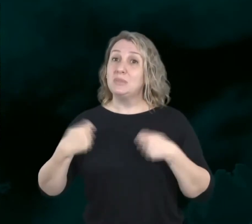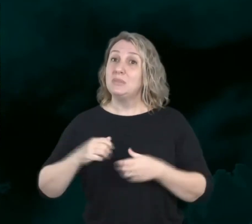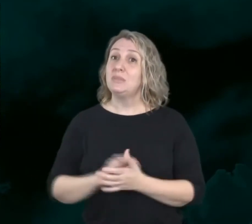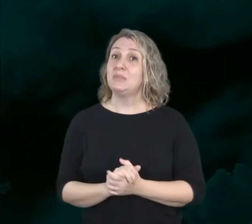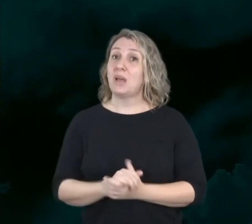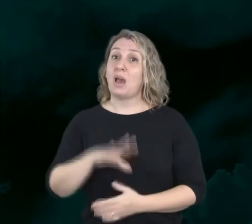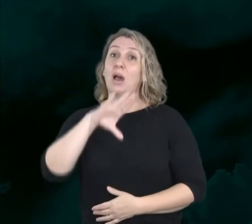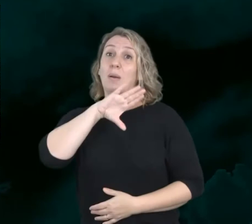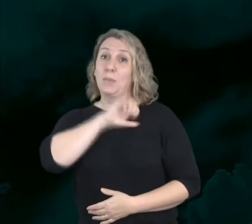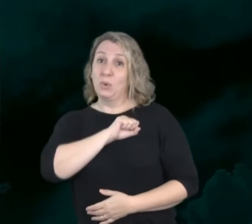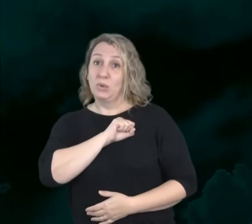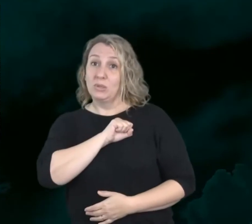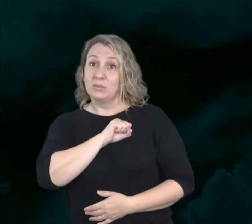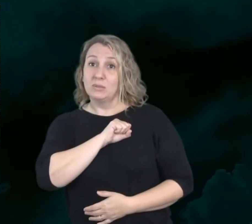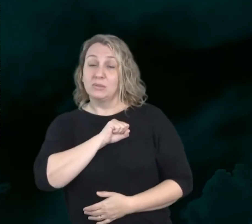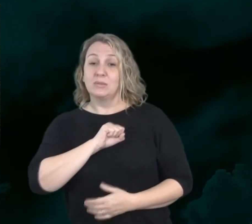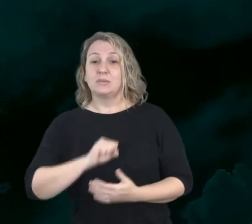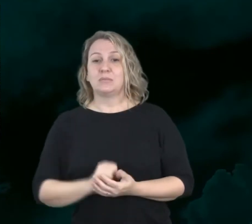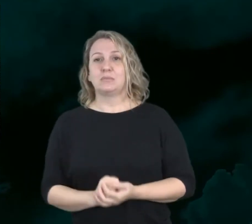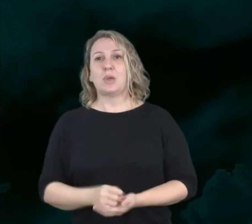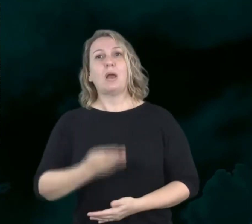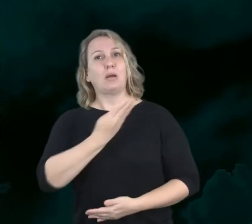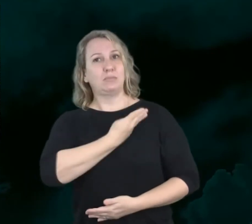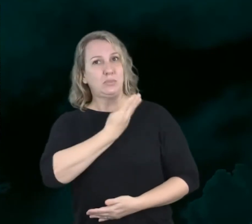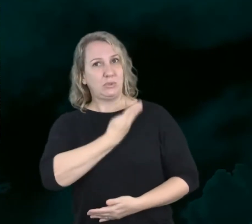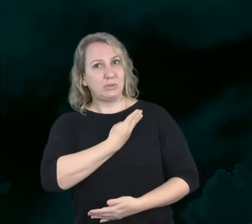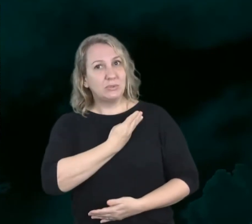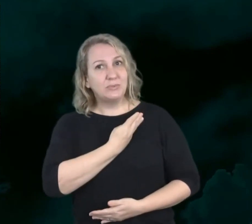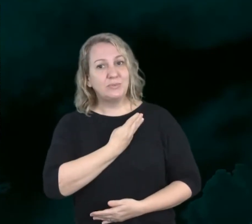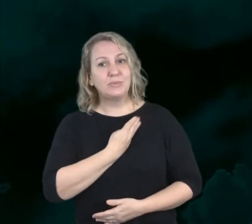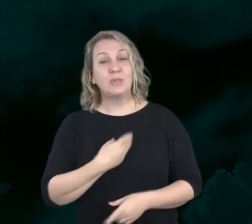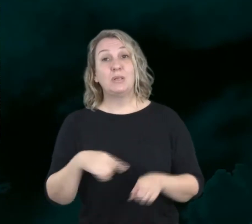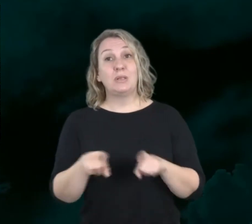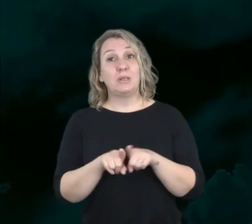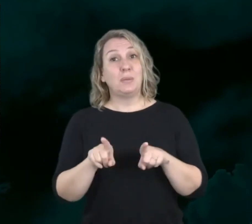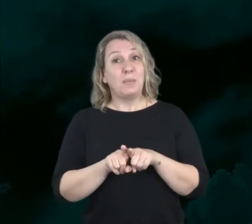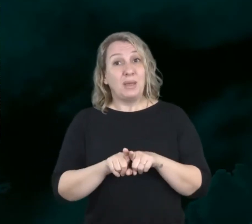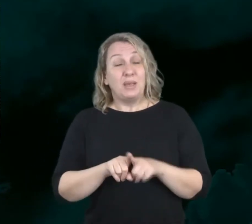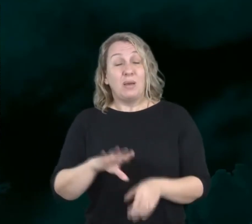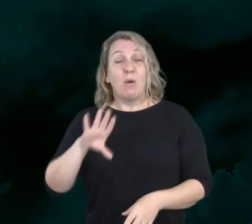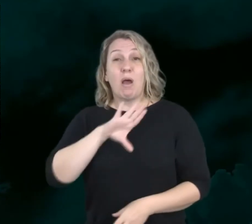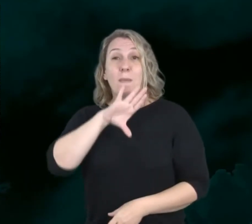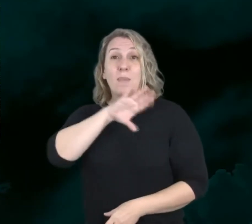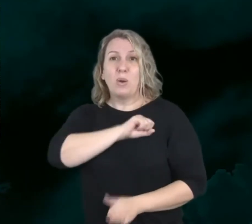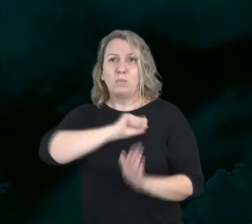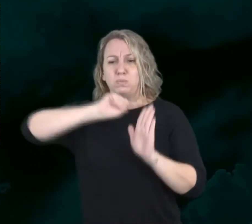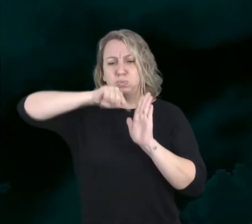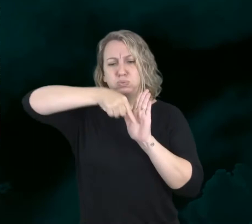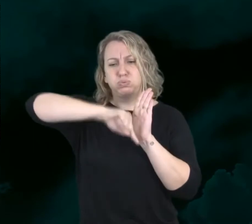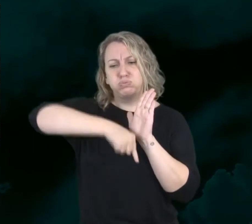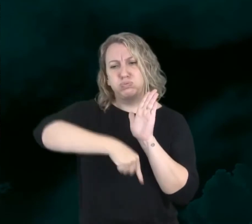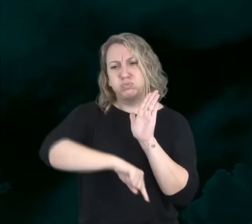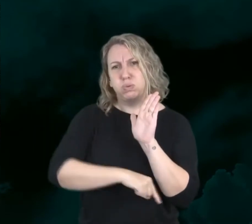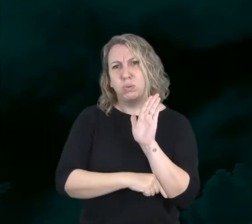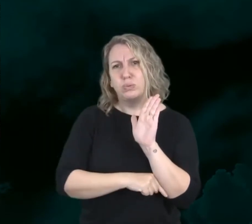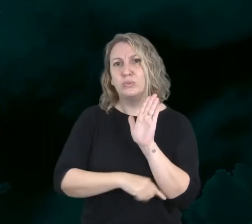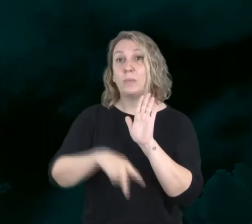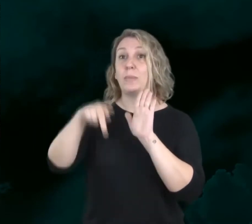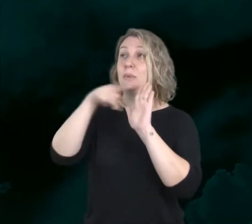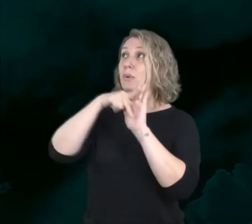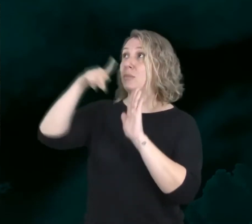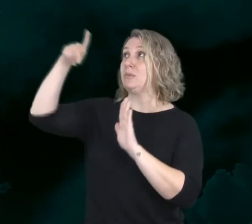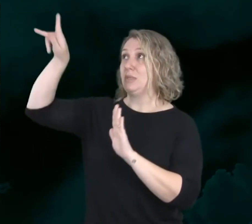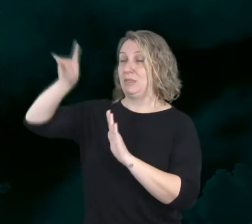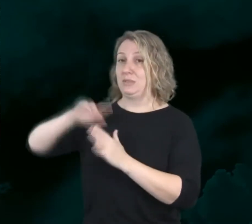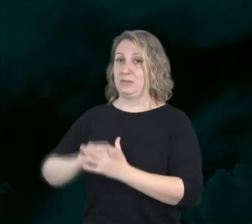mas mais do que isso, é a fonte de todo amor, que é o amor ágape, o amor de Deus. E esse amor, meus